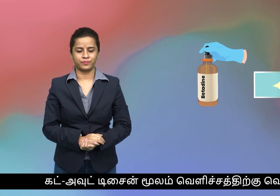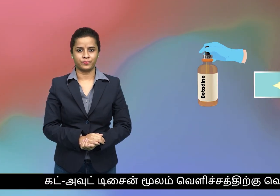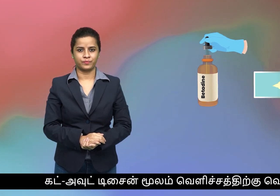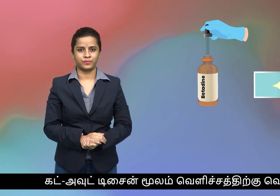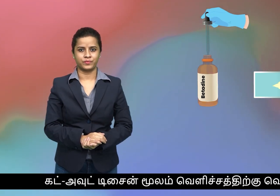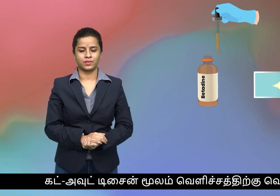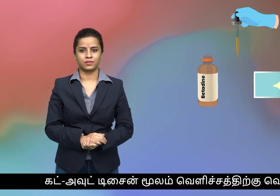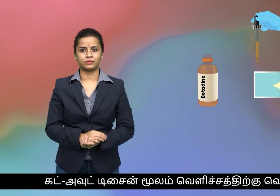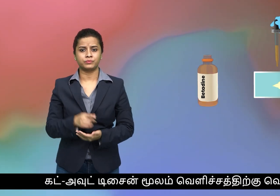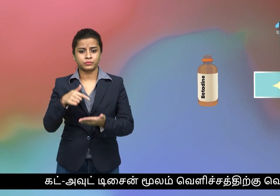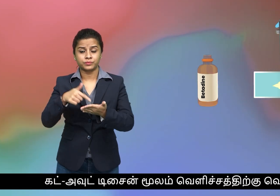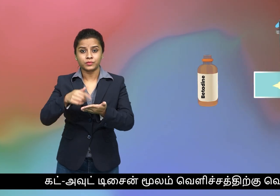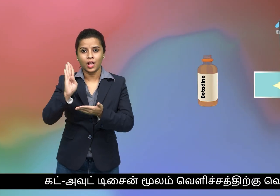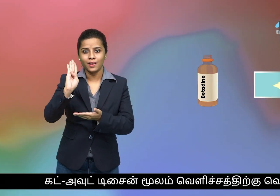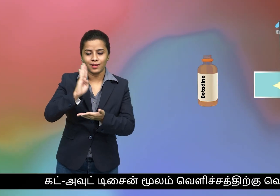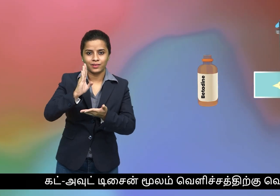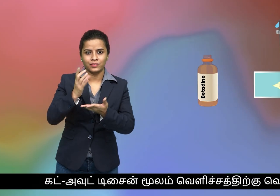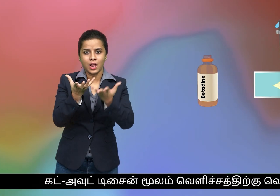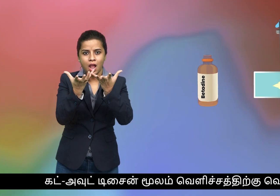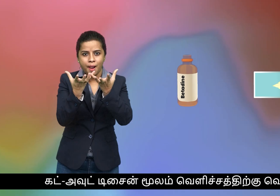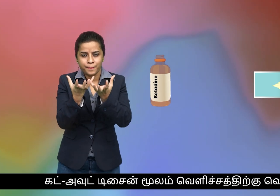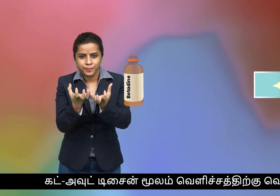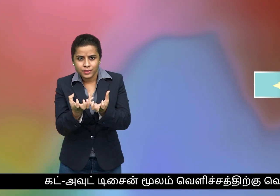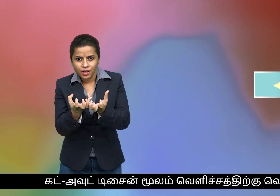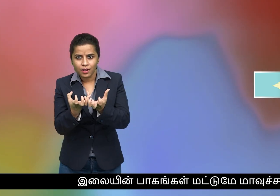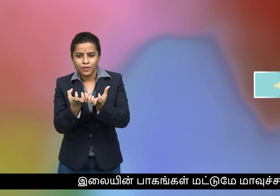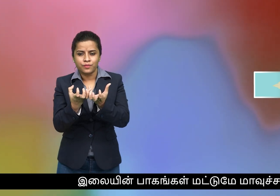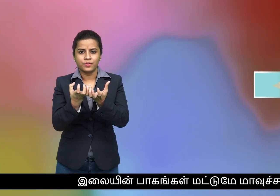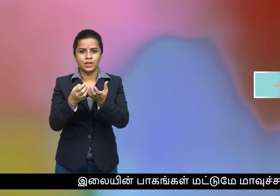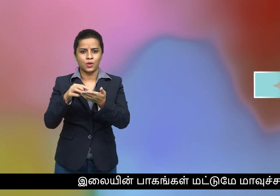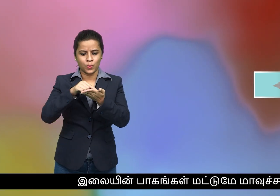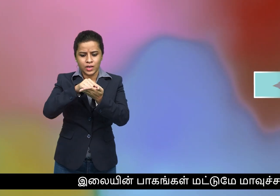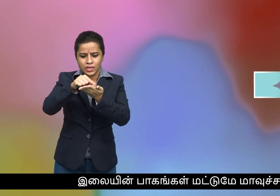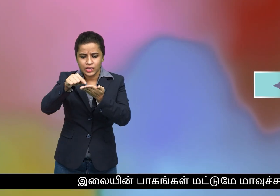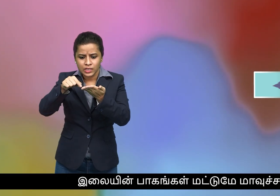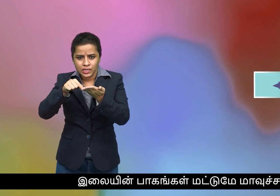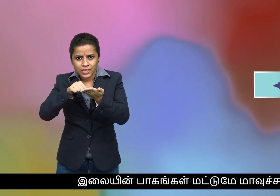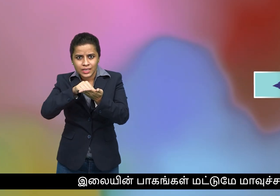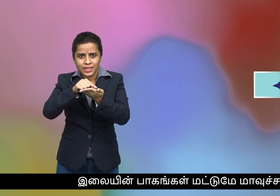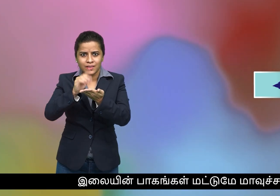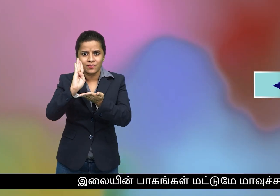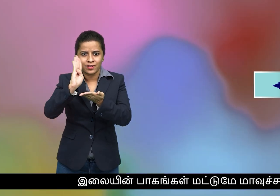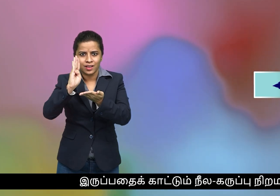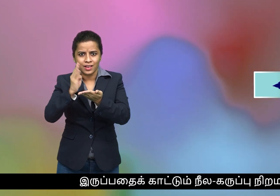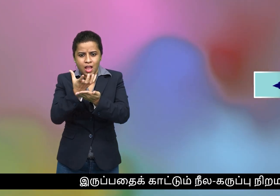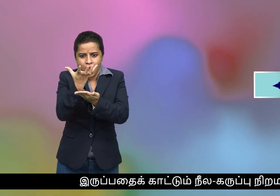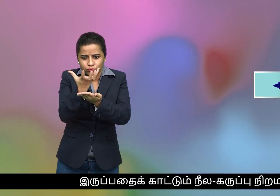கட்அவுட் டிசைன் மூலம் வெளிச்சத்திற்கு வெளிப்படும் இலையின் பாகங்கள் மட்டுமே மாவுச்சத்து இருப்பதை